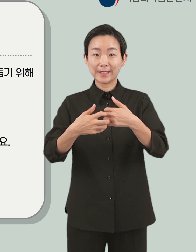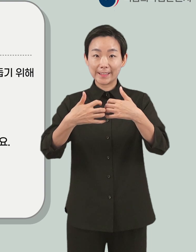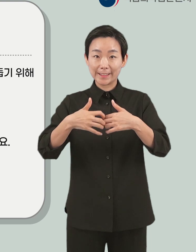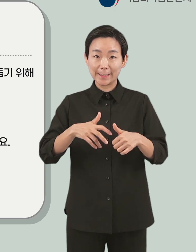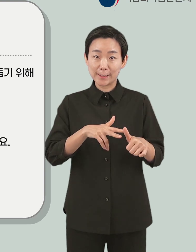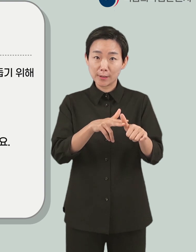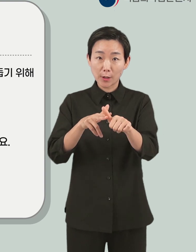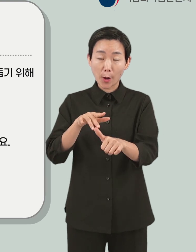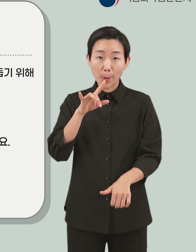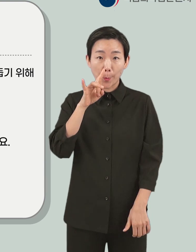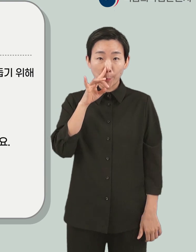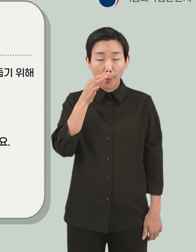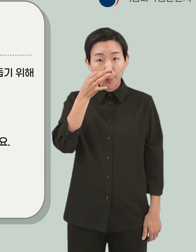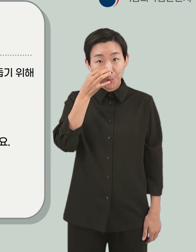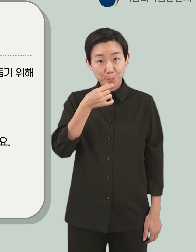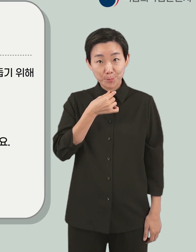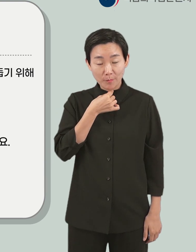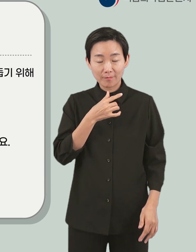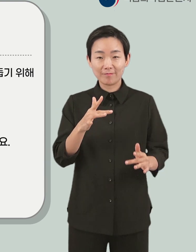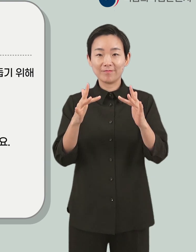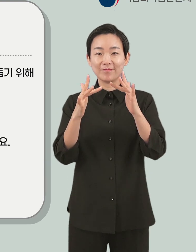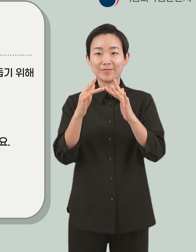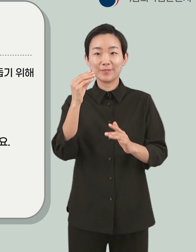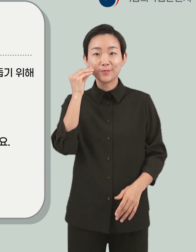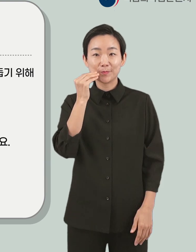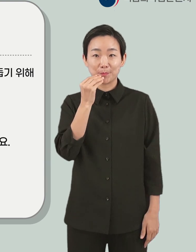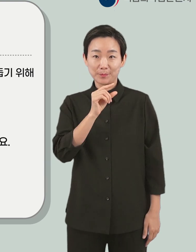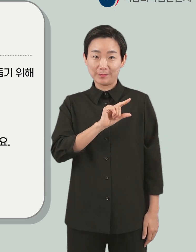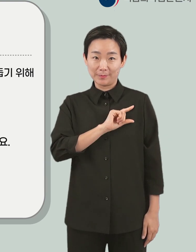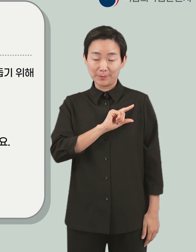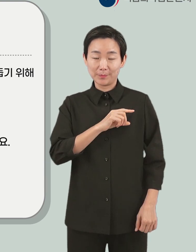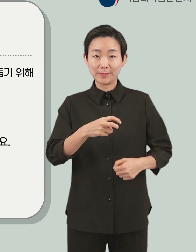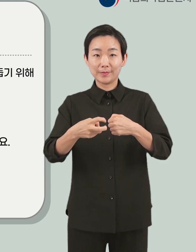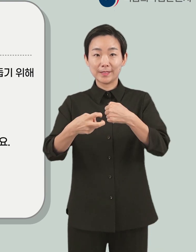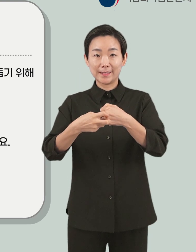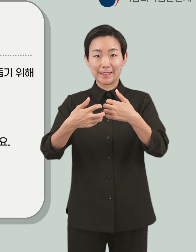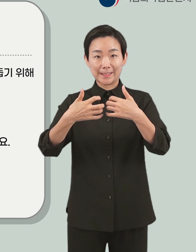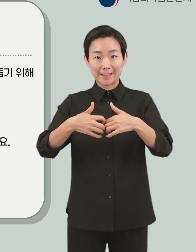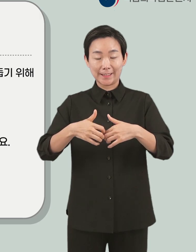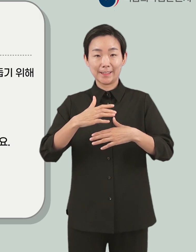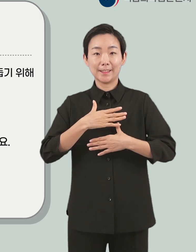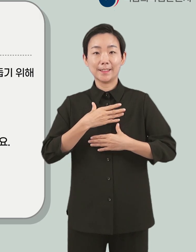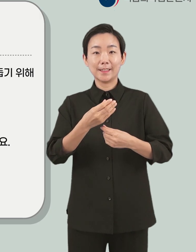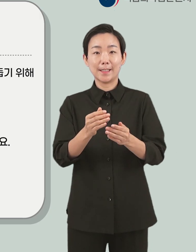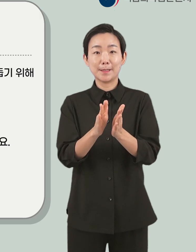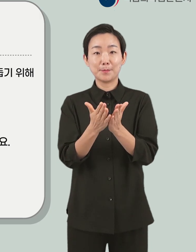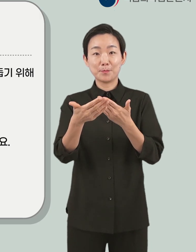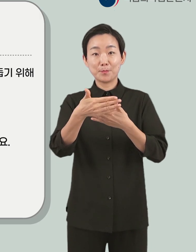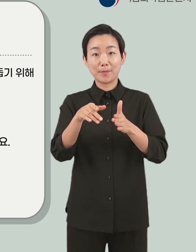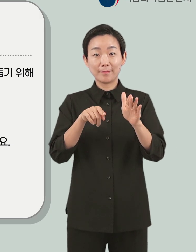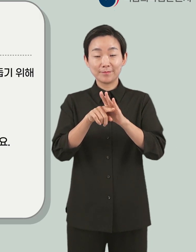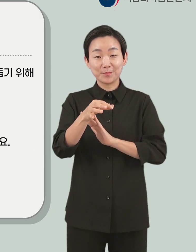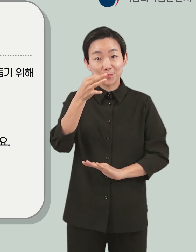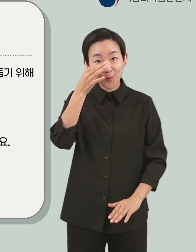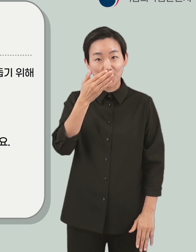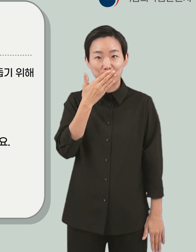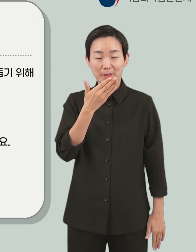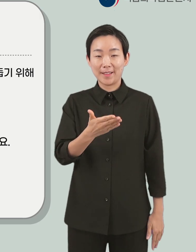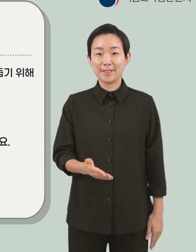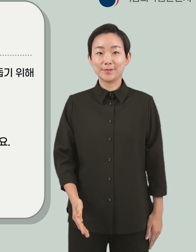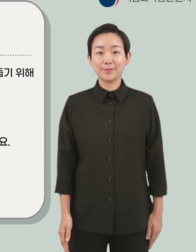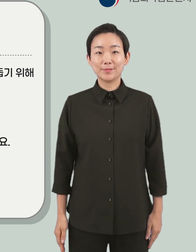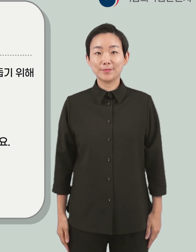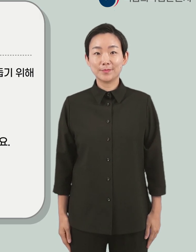자세한 의료기기 정보는 의료기기 안심 책방에서 꼭 확인하세요. 본 정보는 법적 효력을 가지고 있지